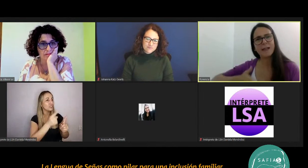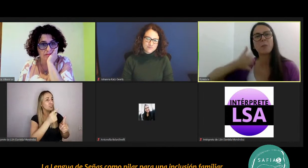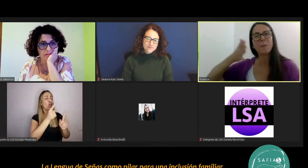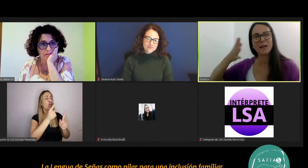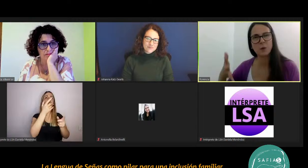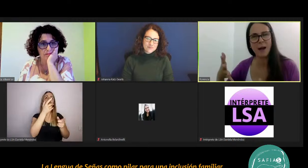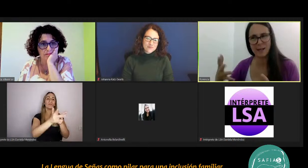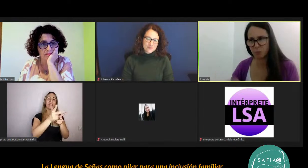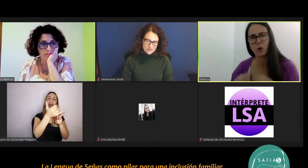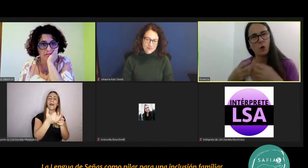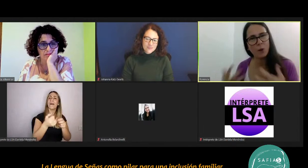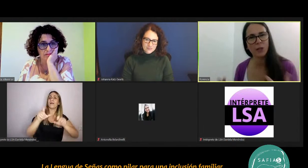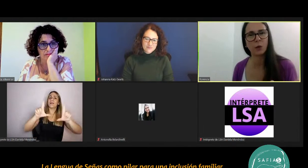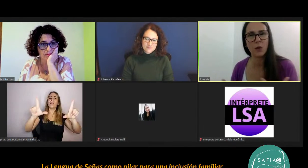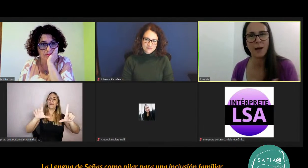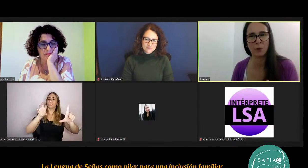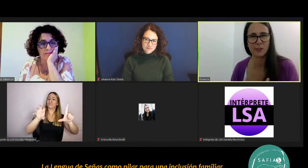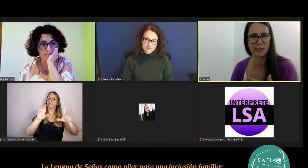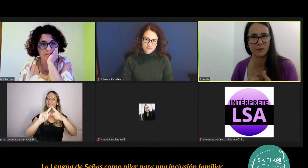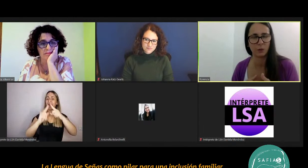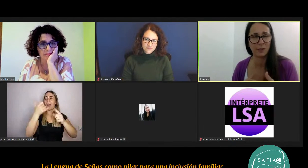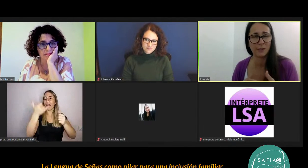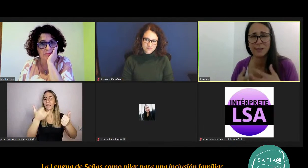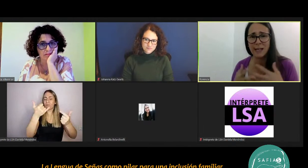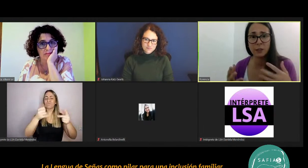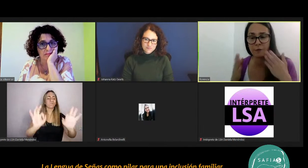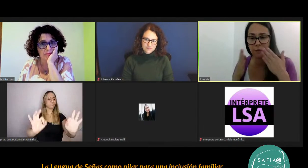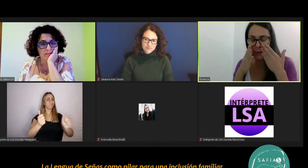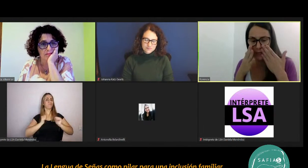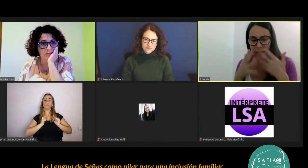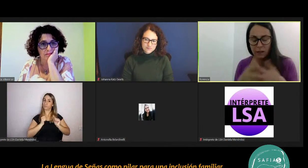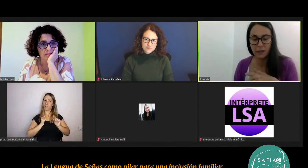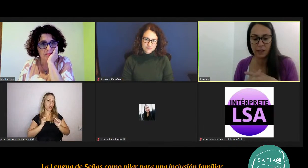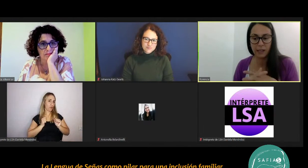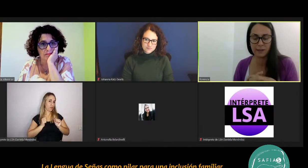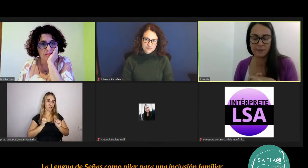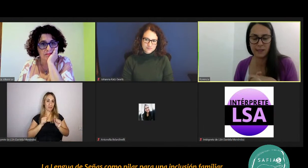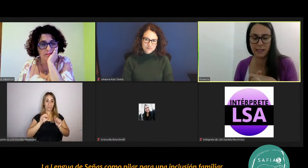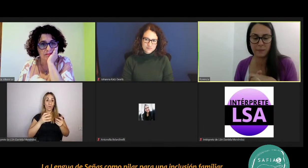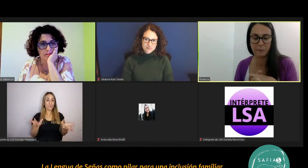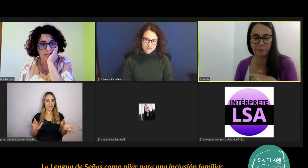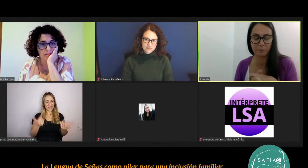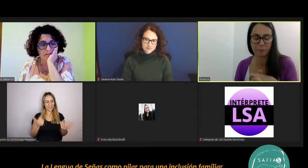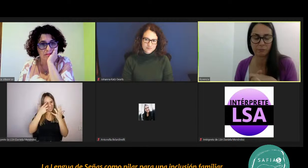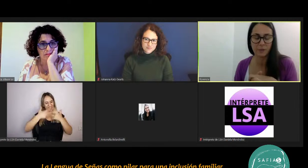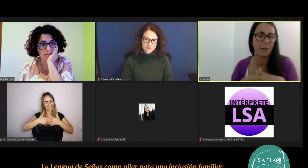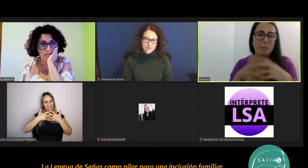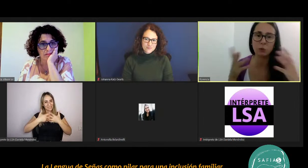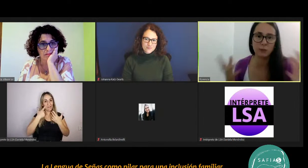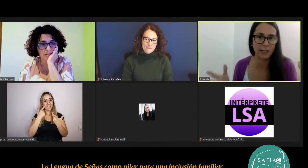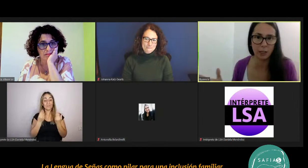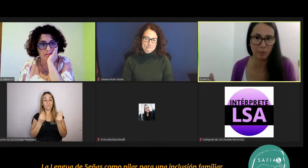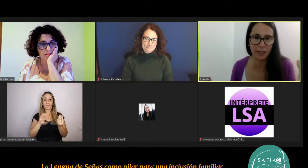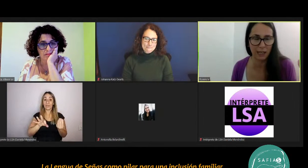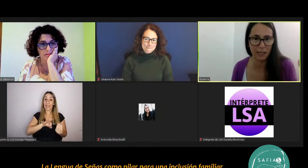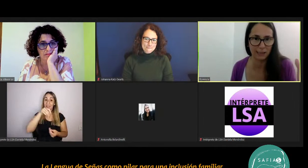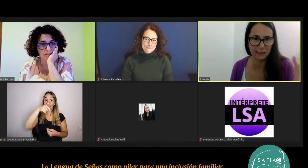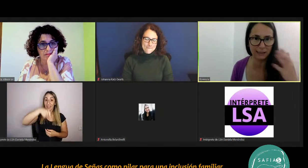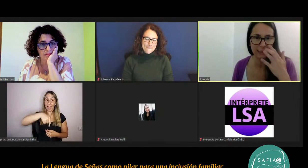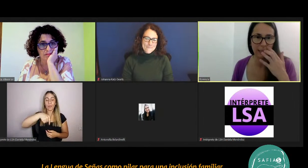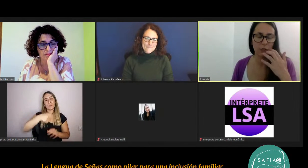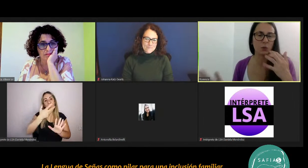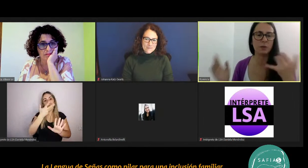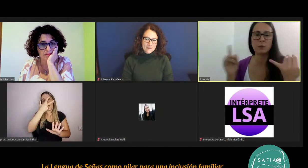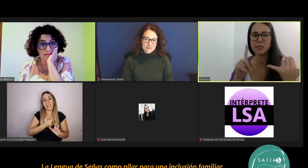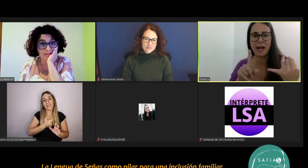como dar un paso más. Bueno, ¿cómo articulamos esto? Este año fue, a mí me gustaría nombrarlas,